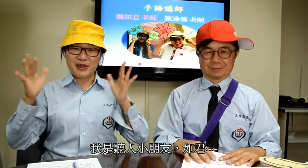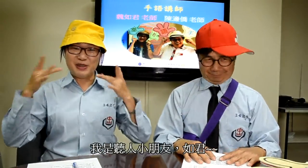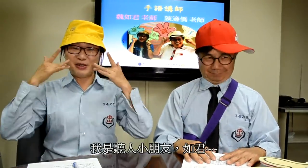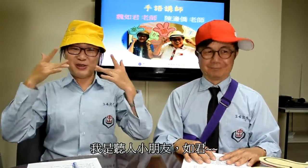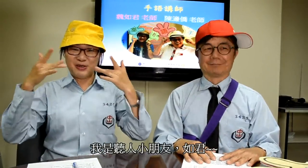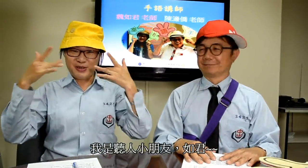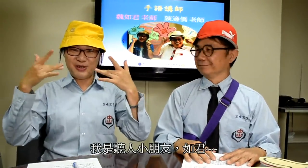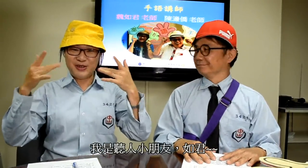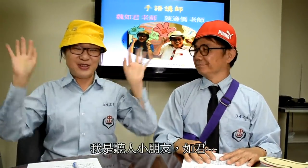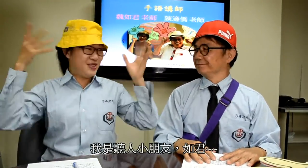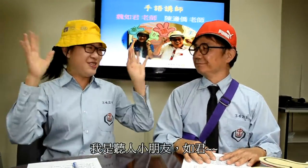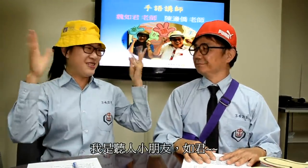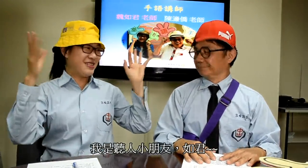如君哦，